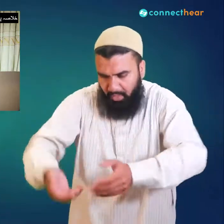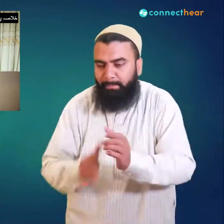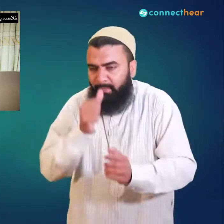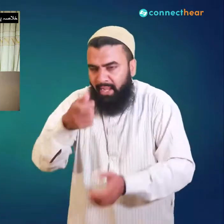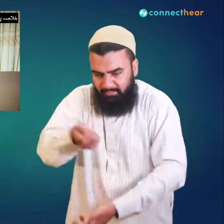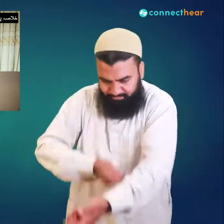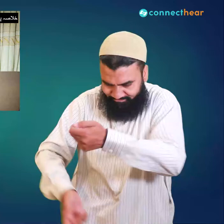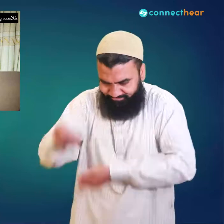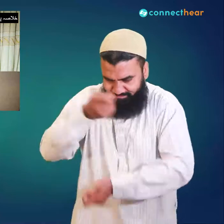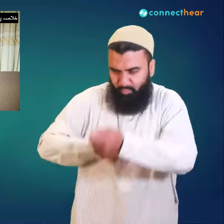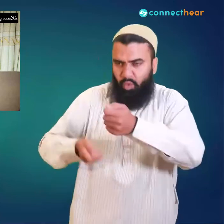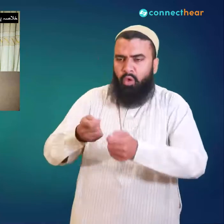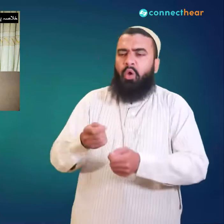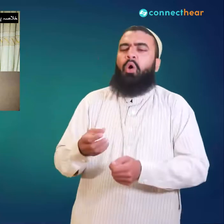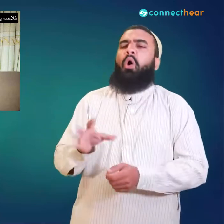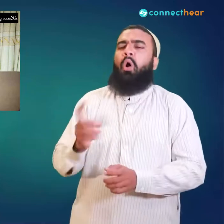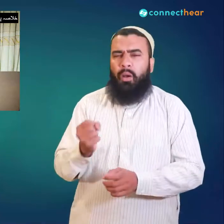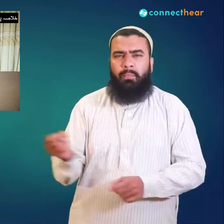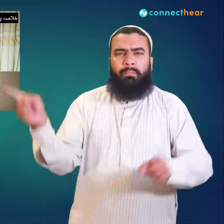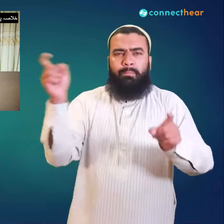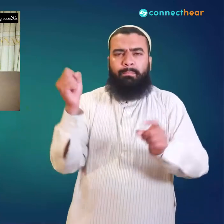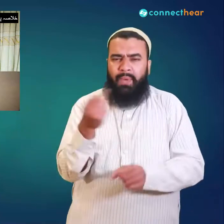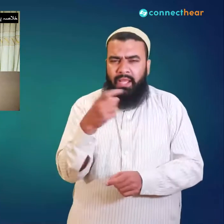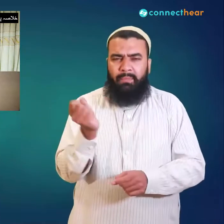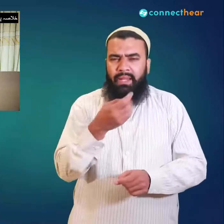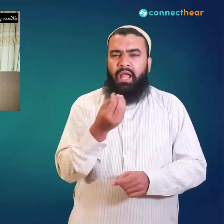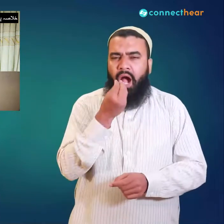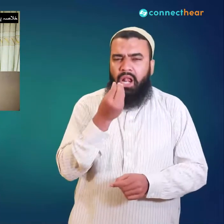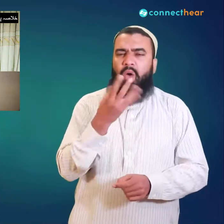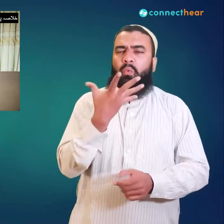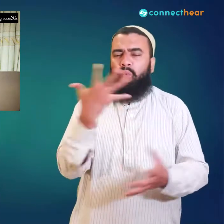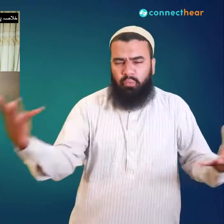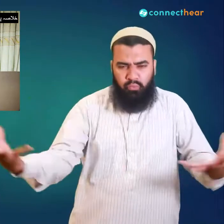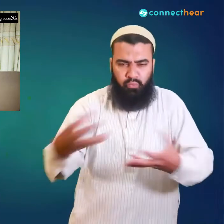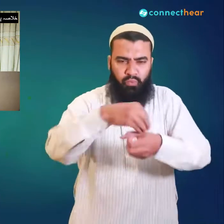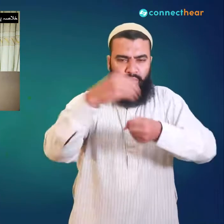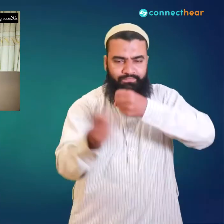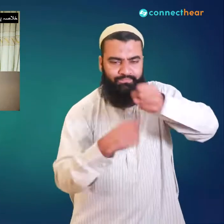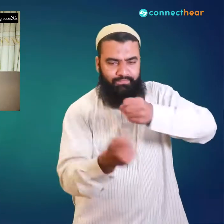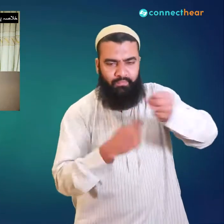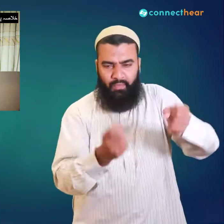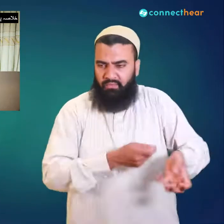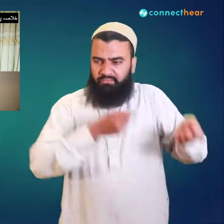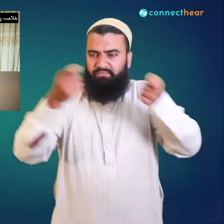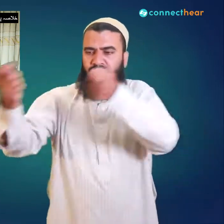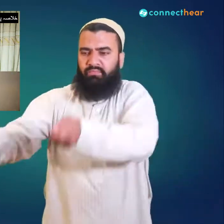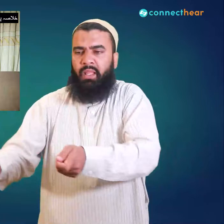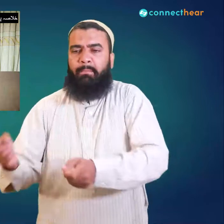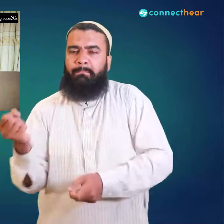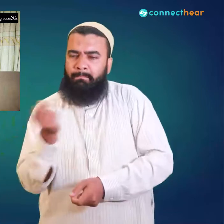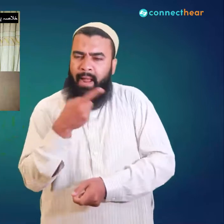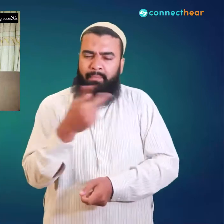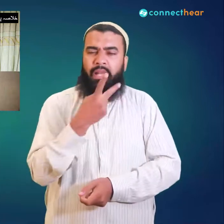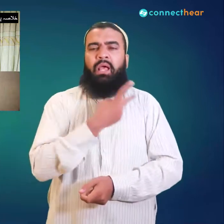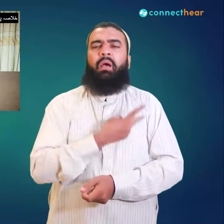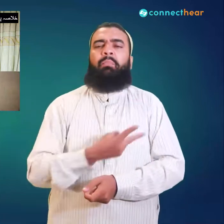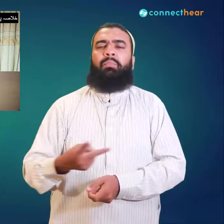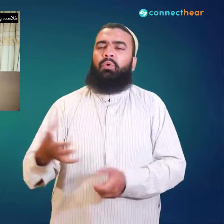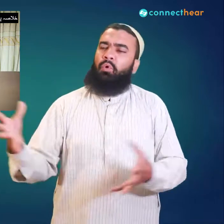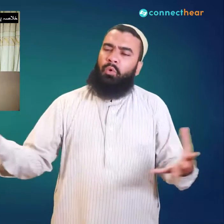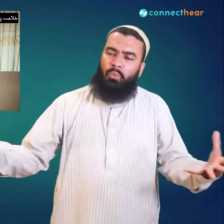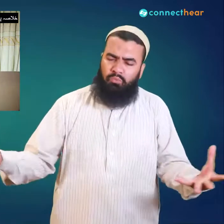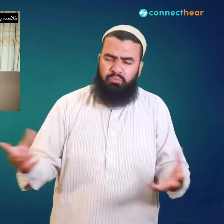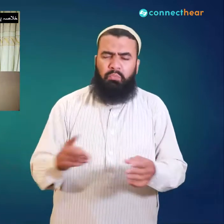ضروریات زندگی ہیں ماہانہ طور پر جو پیش آتی رہتی ہیں، جیسے کوئی راشن وغیرہ یا کوئی ایسی ضرورت جو انسانی زندگی کے